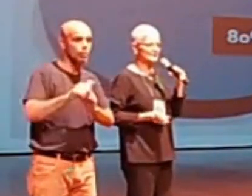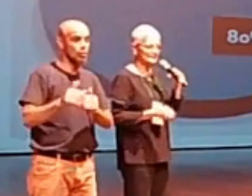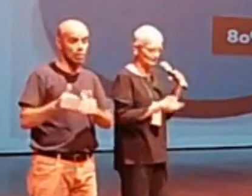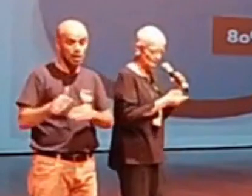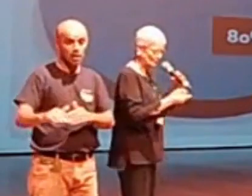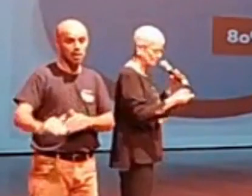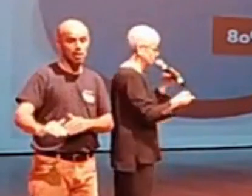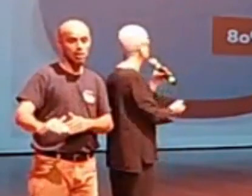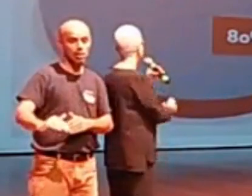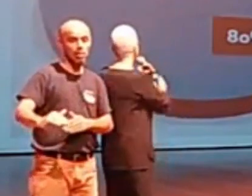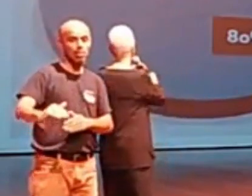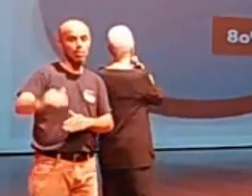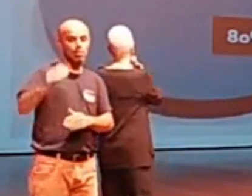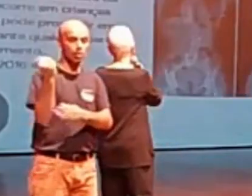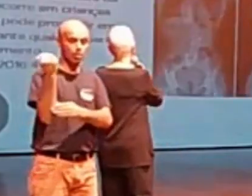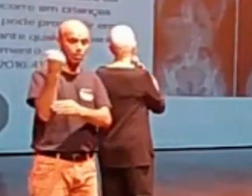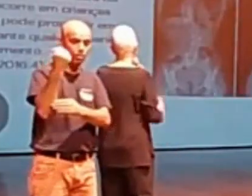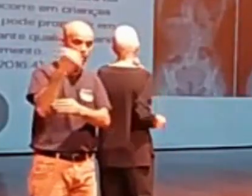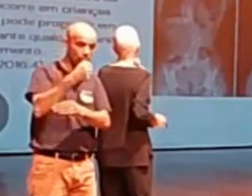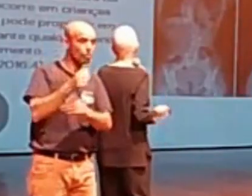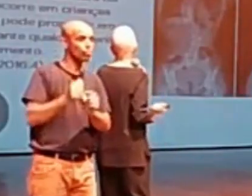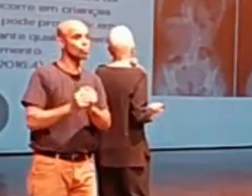dessa criança. Okay?